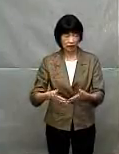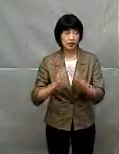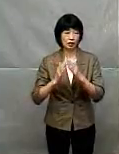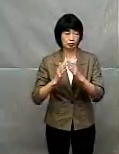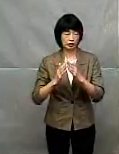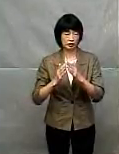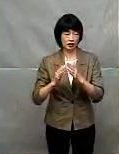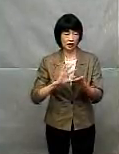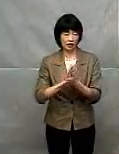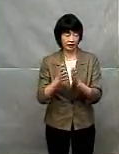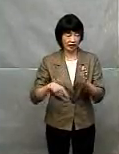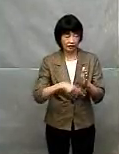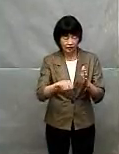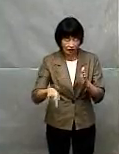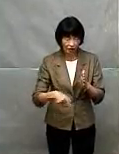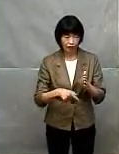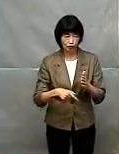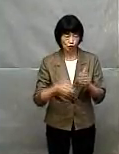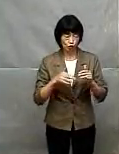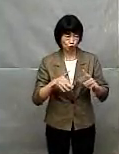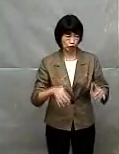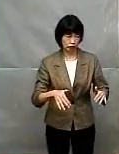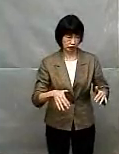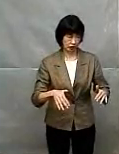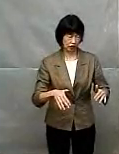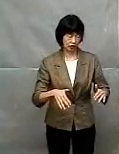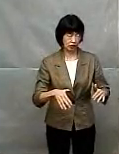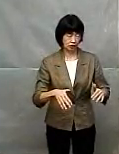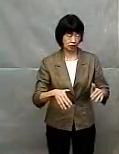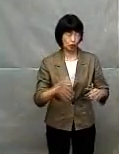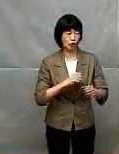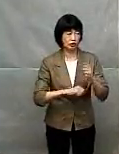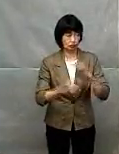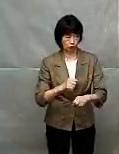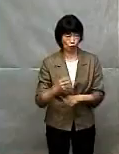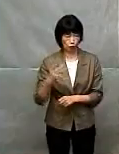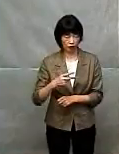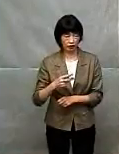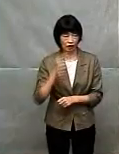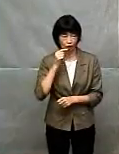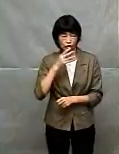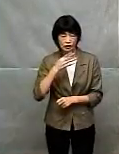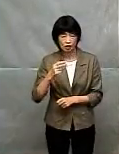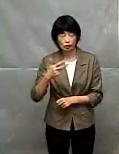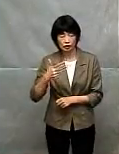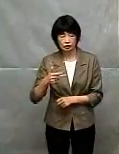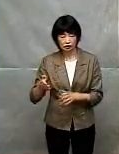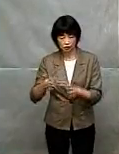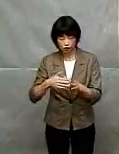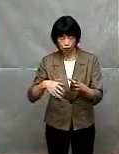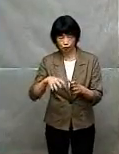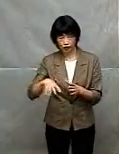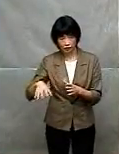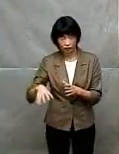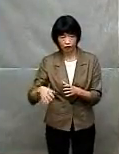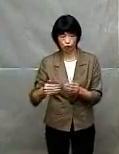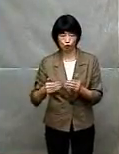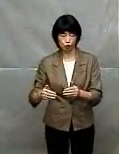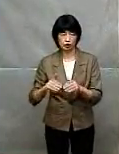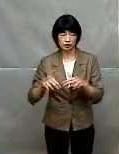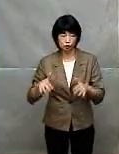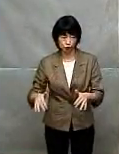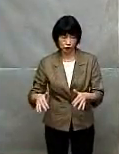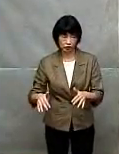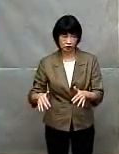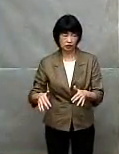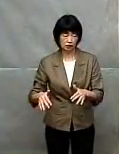県的な推進組織による取り組みや米沢市と庄内における地域単位の推進組織